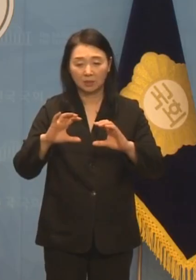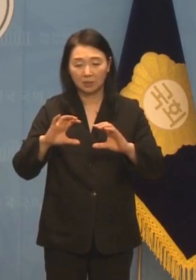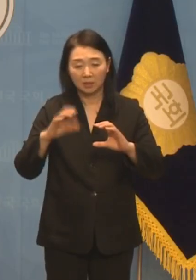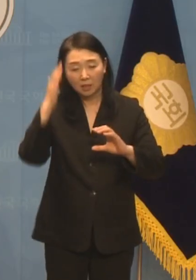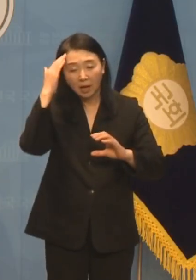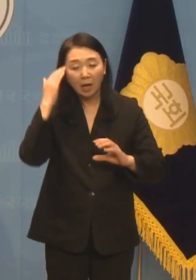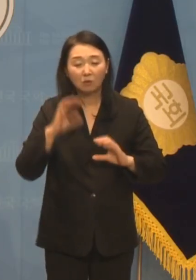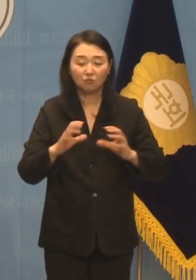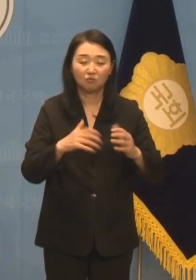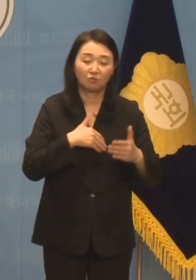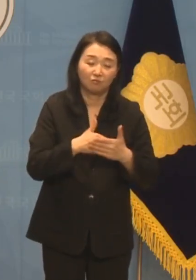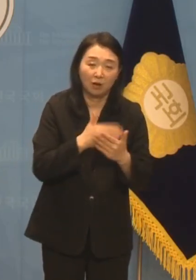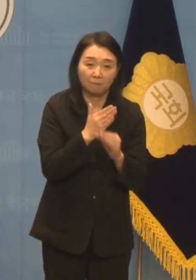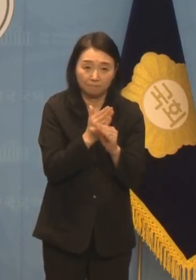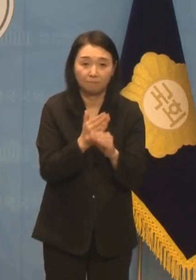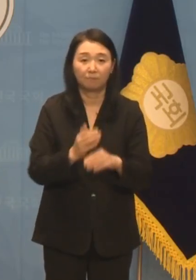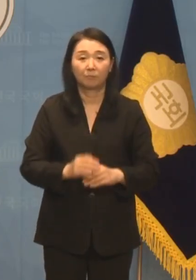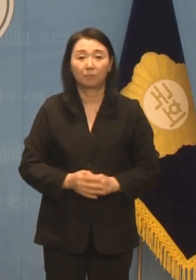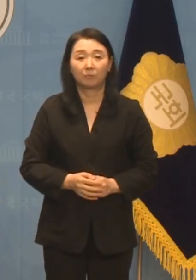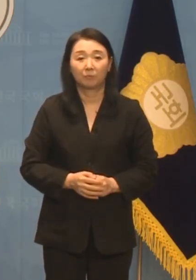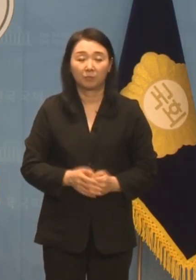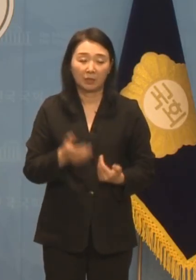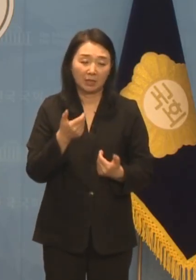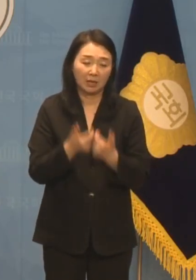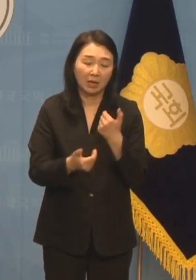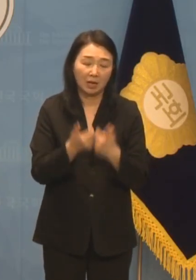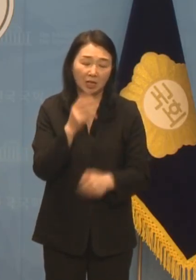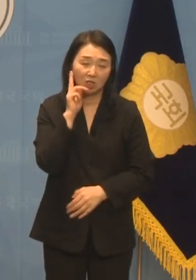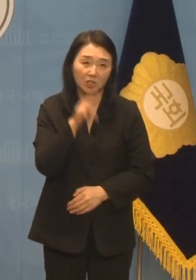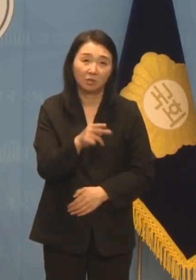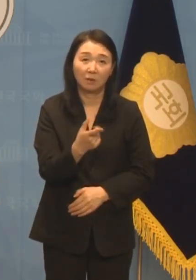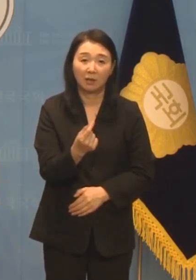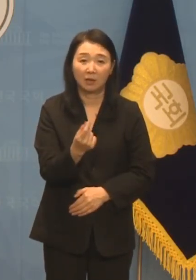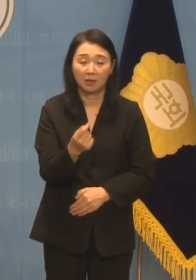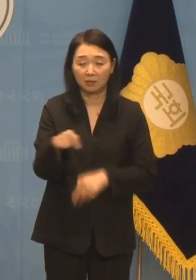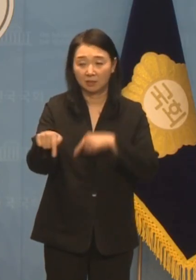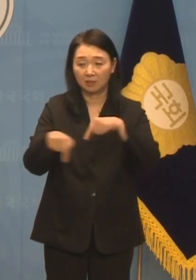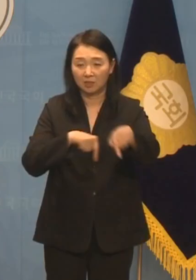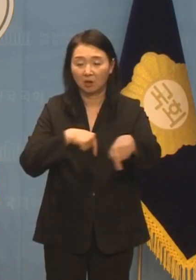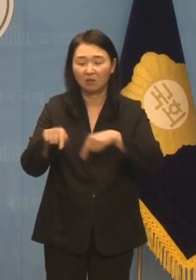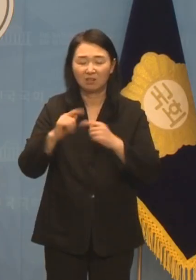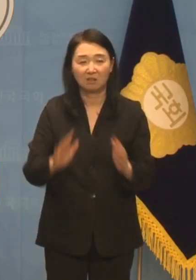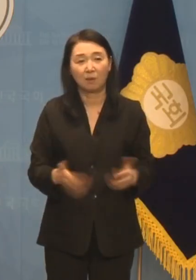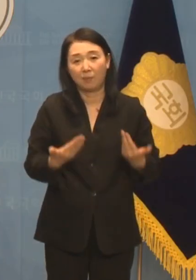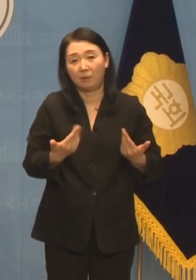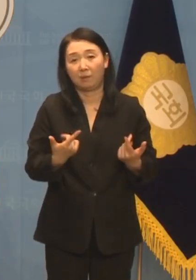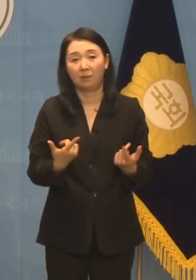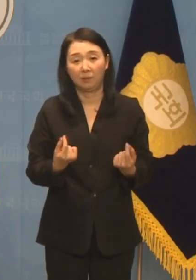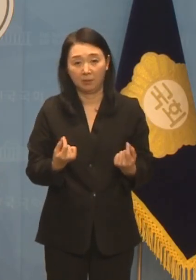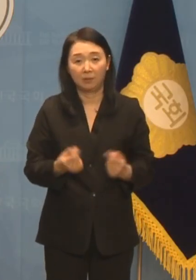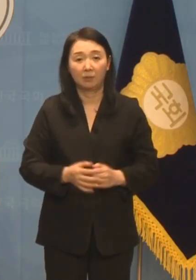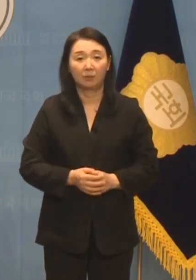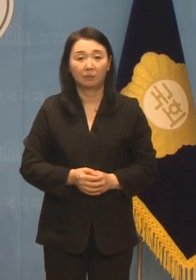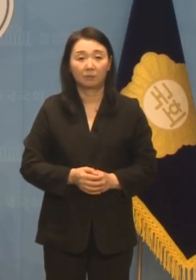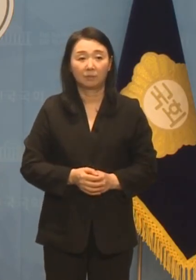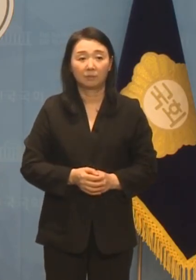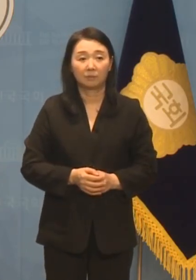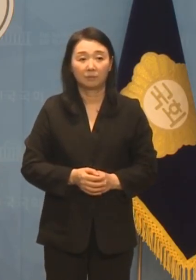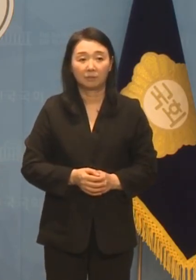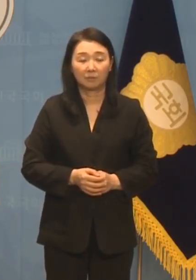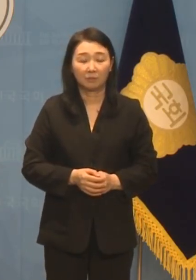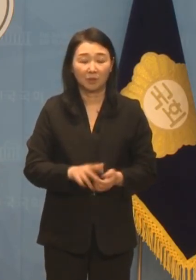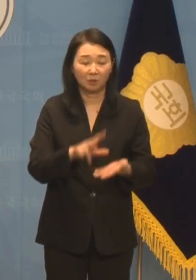기류를 마주합니다. 갈등은 더 날카로워졌고 정치는 더 가벼워졌습니다. 풀어야